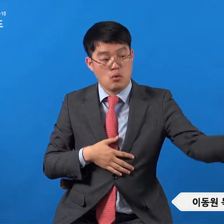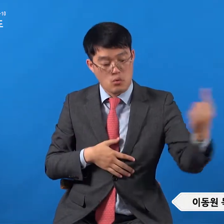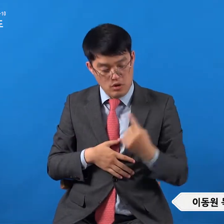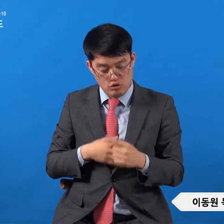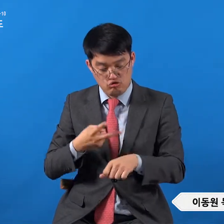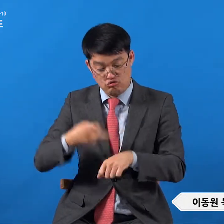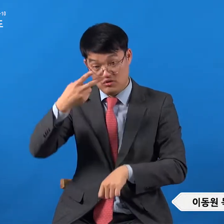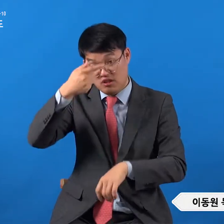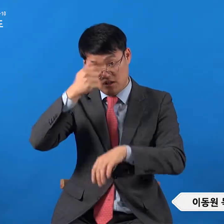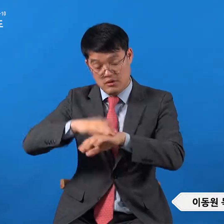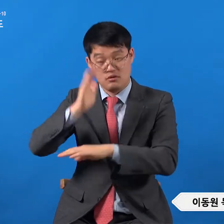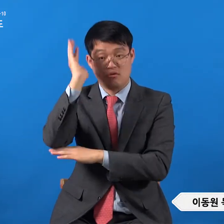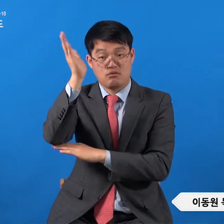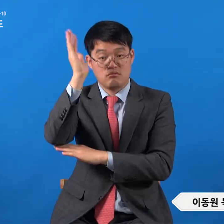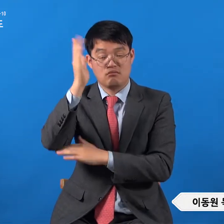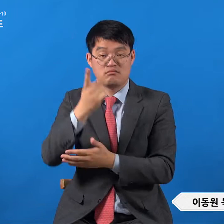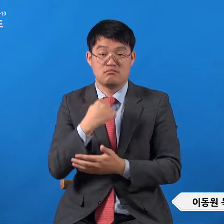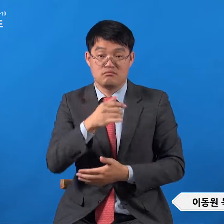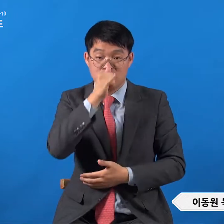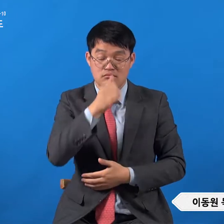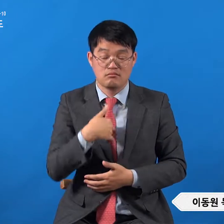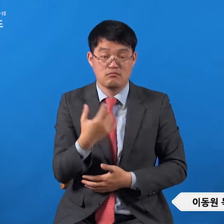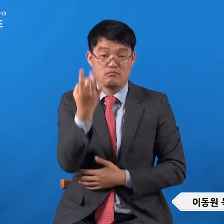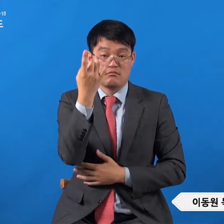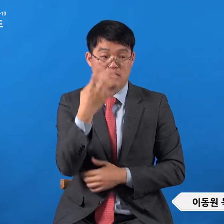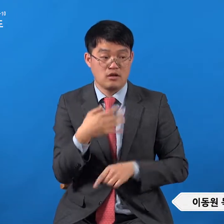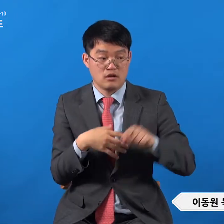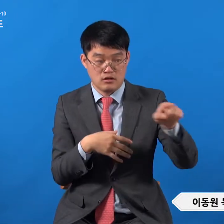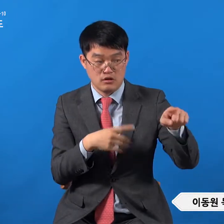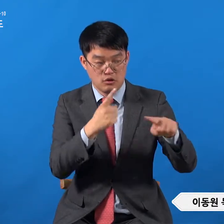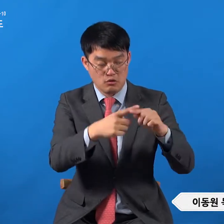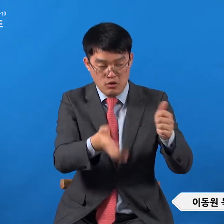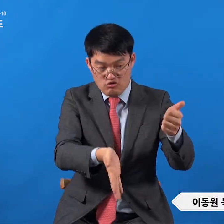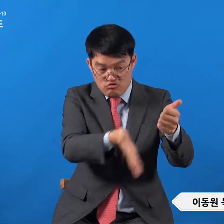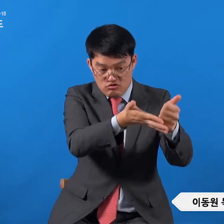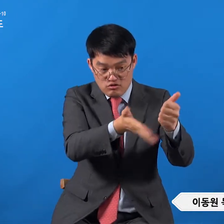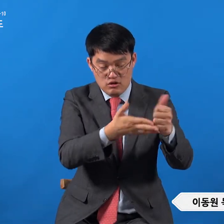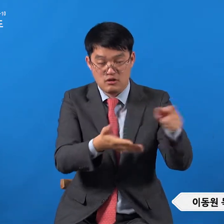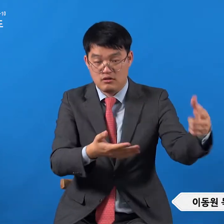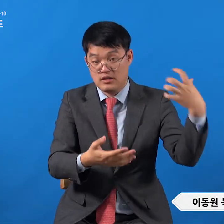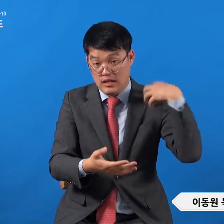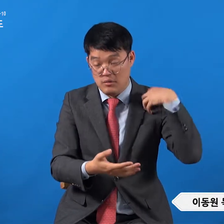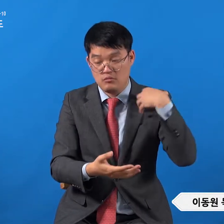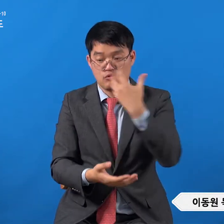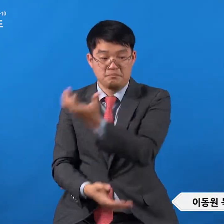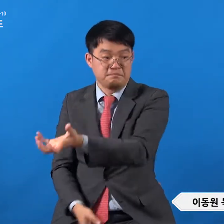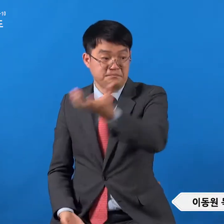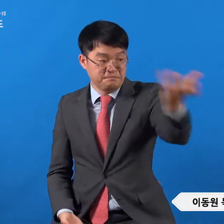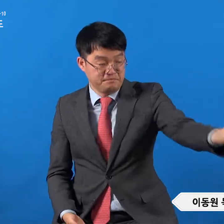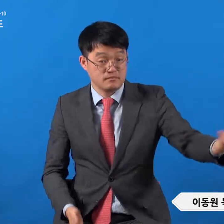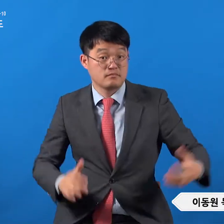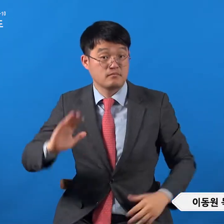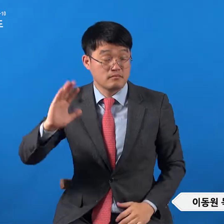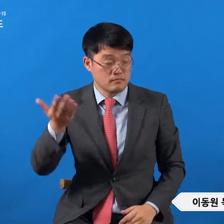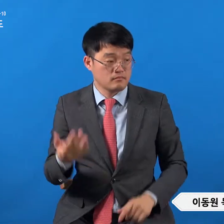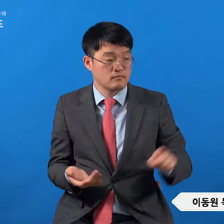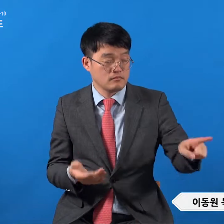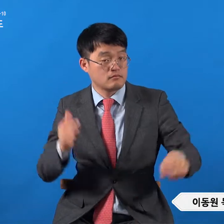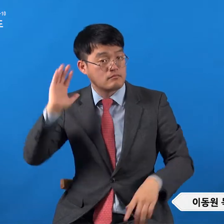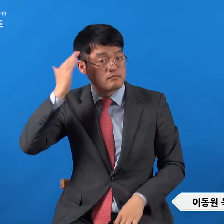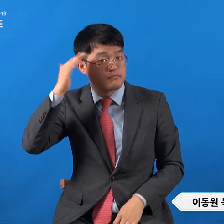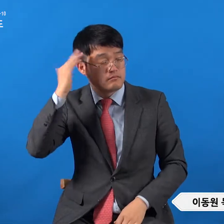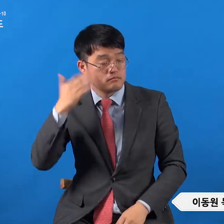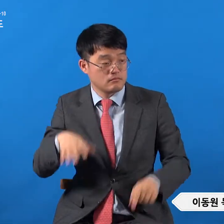2시예배 와서 설교도 하고 가셨어요. 본래 제가 그 교회 추천을 해드려서 담임 목사님이 되셨는데,